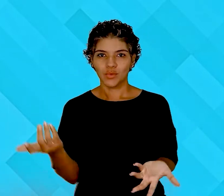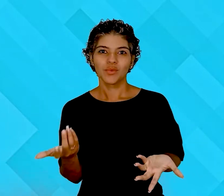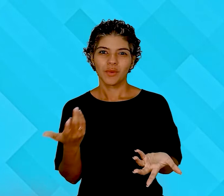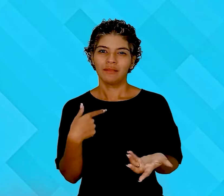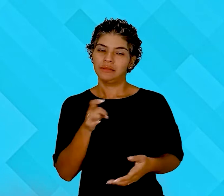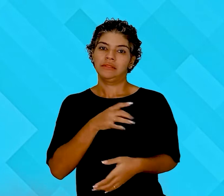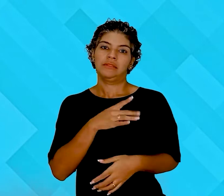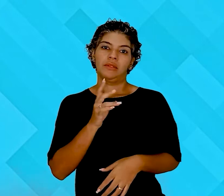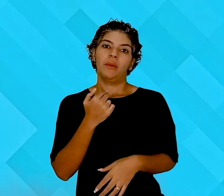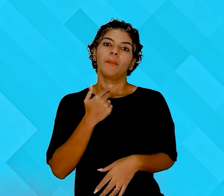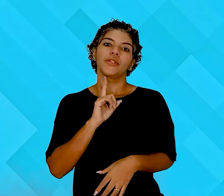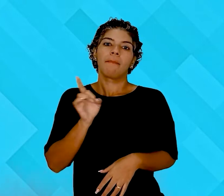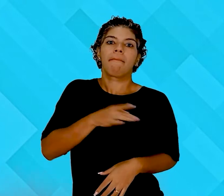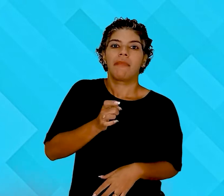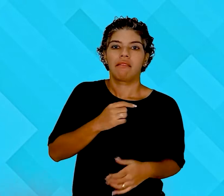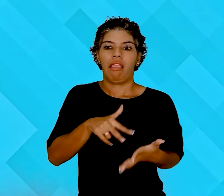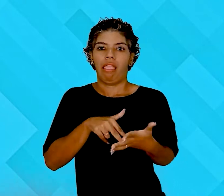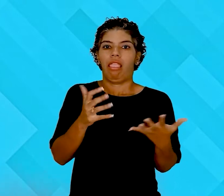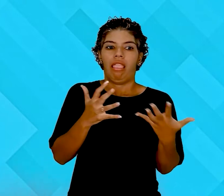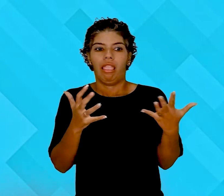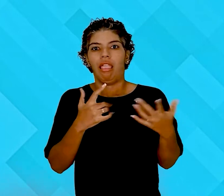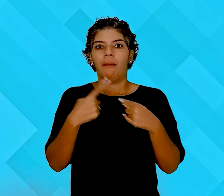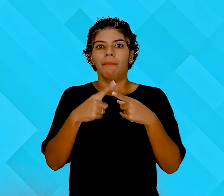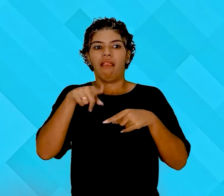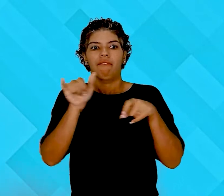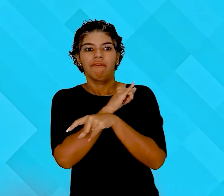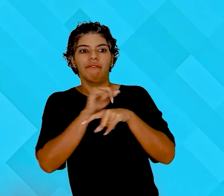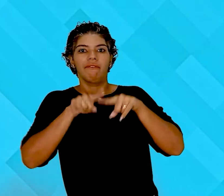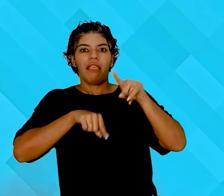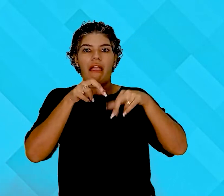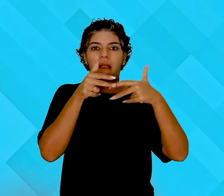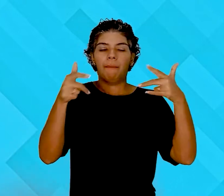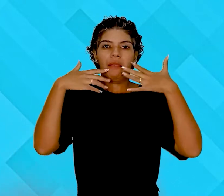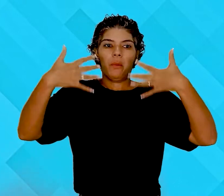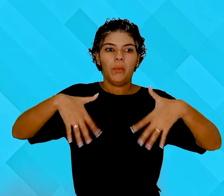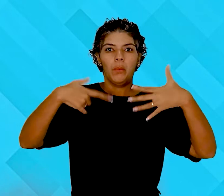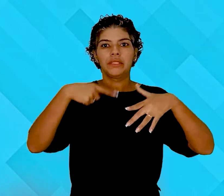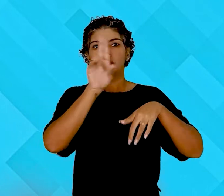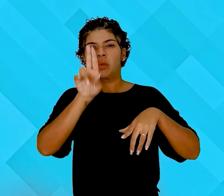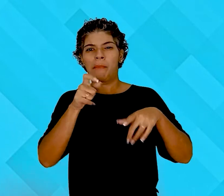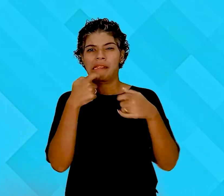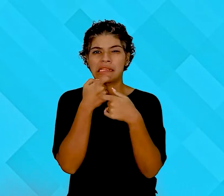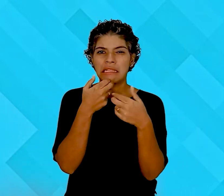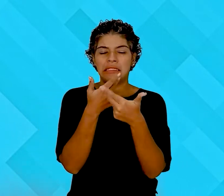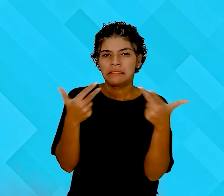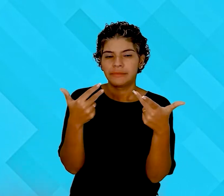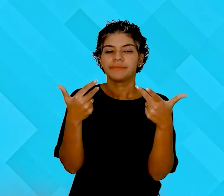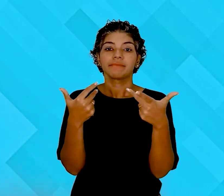muita ferramenta, é muito termo, é muito nome em inglês, e isso dá realmente uma irca, mas se a gente consegue